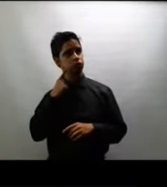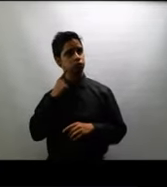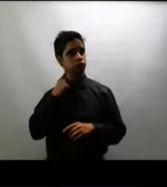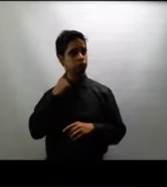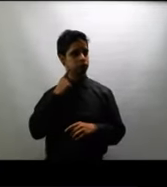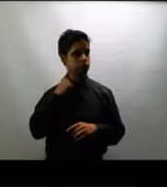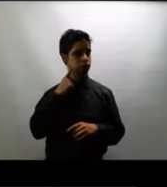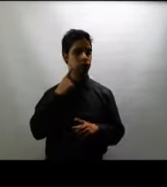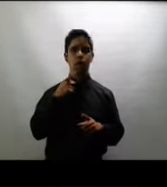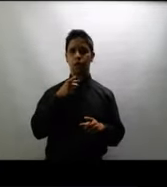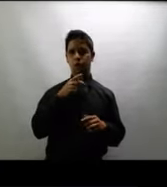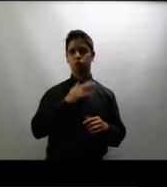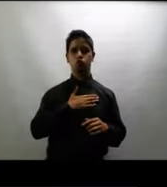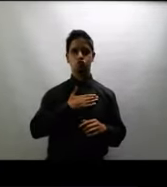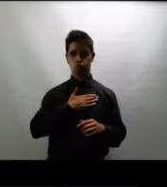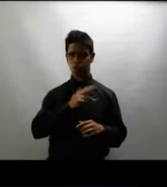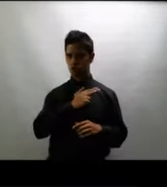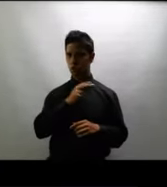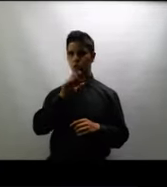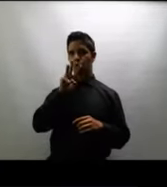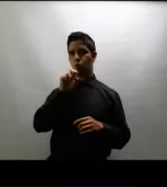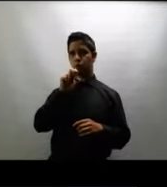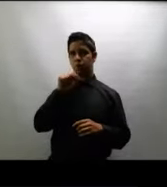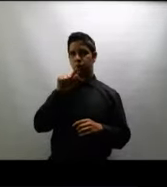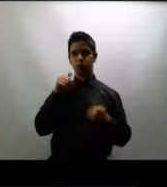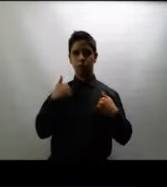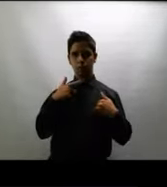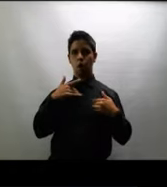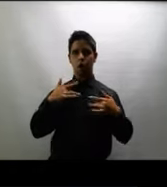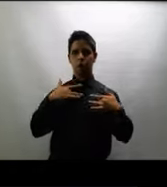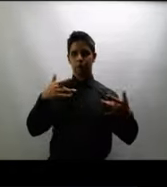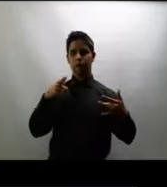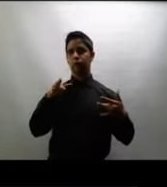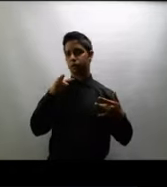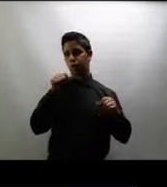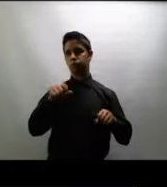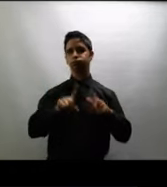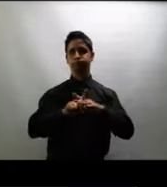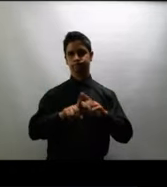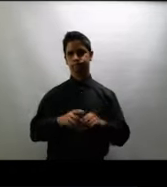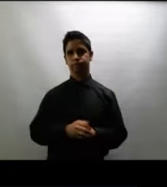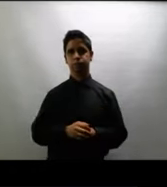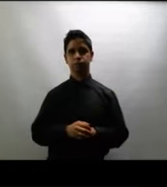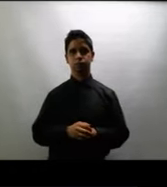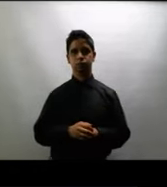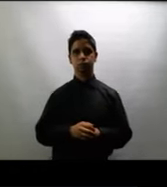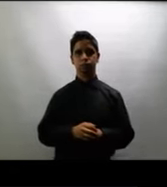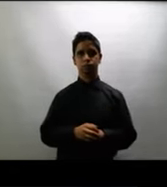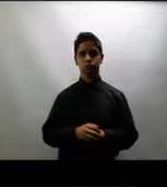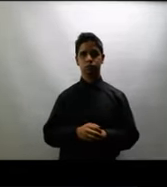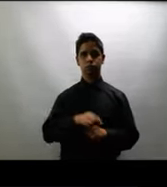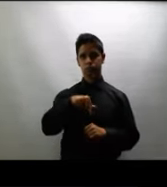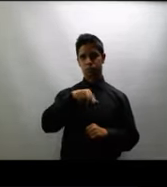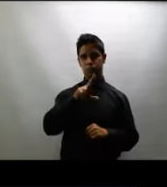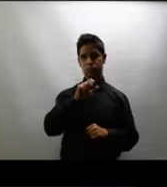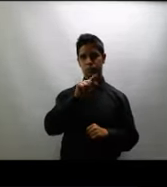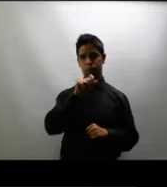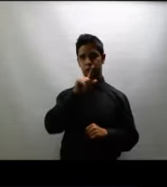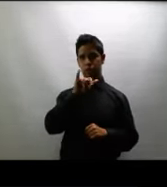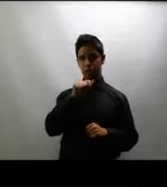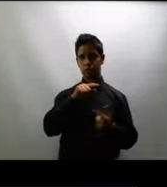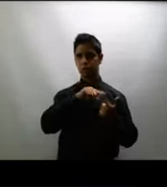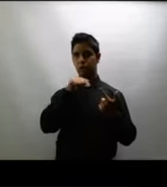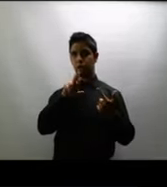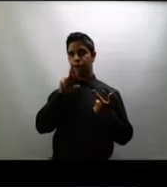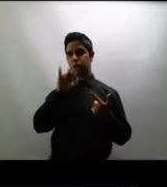actividades. Por eso. Y ahí aparece todo. Pero más o menos eso es lo que tenemos aquí. El 8 de octubre en Quebradilla. Y entonces en Rincón